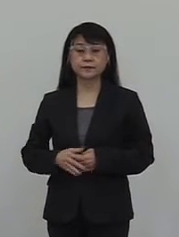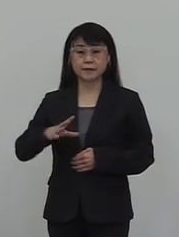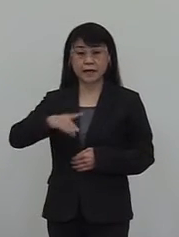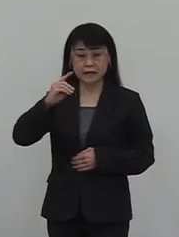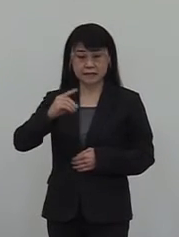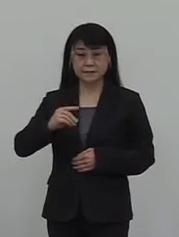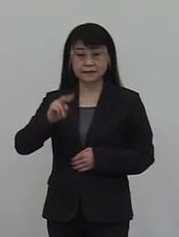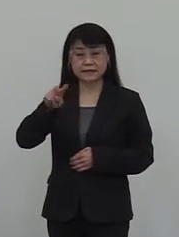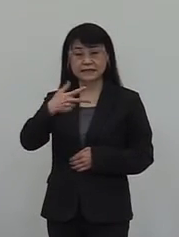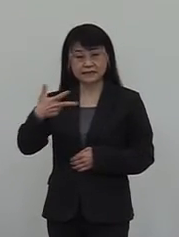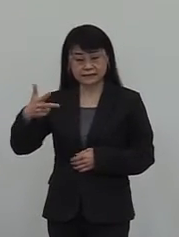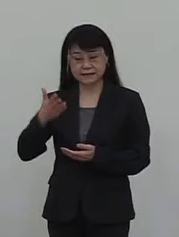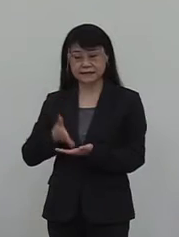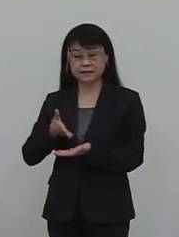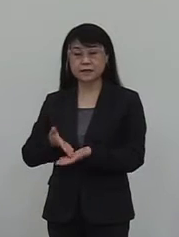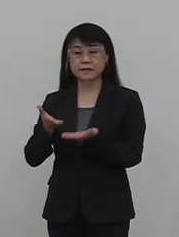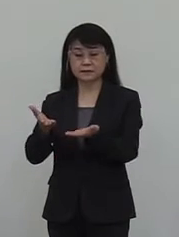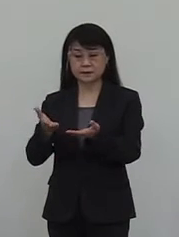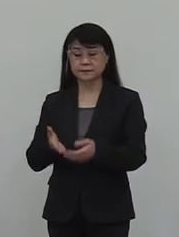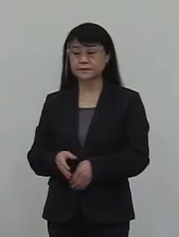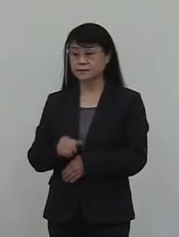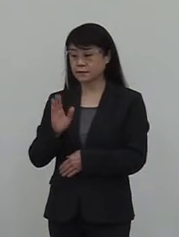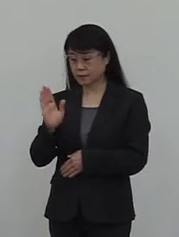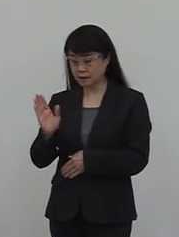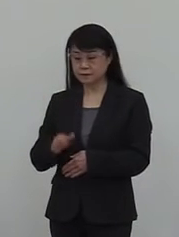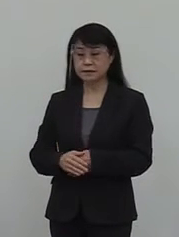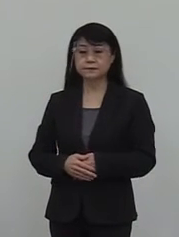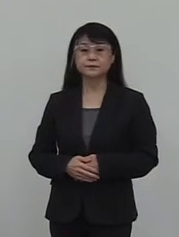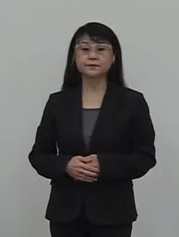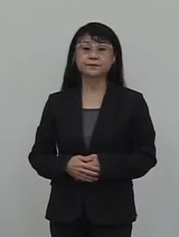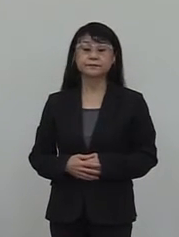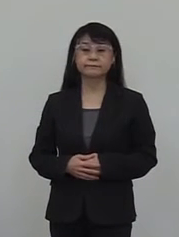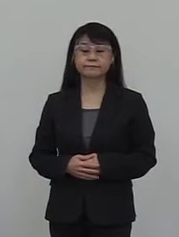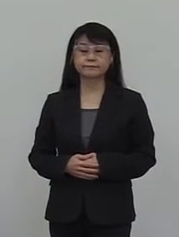。初めに大谷から説明いたします。ではお願いします。